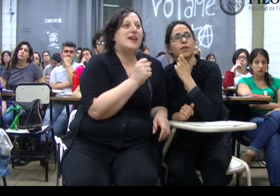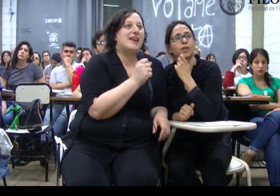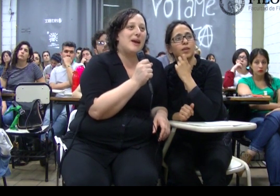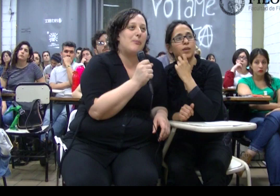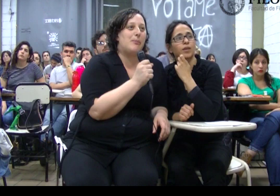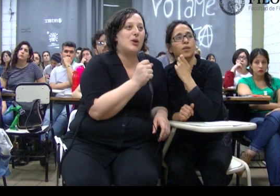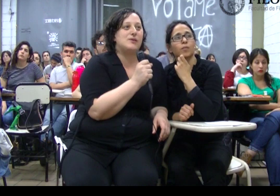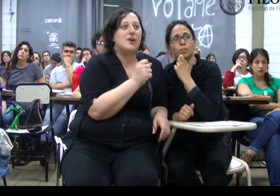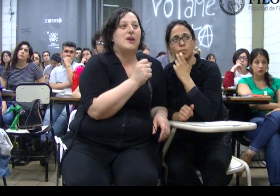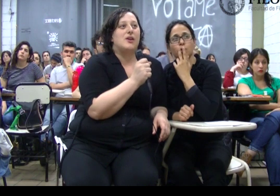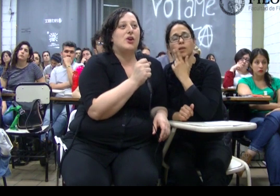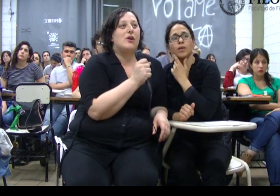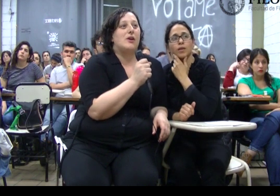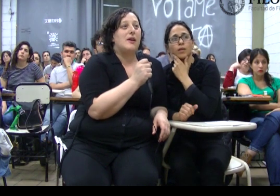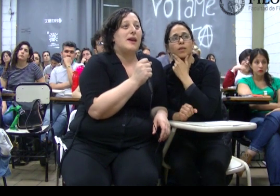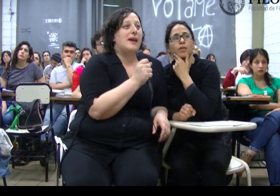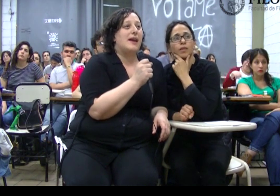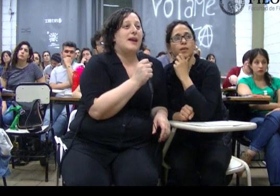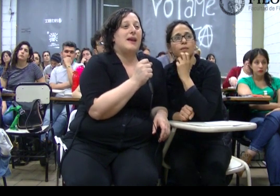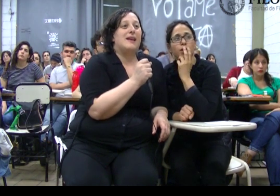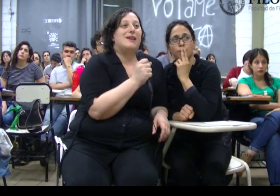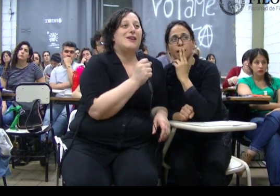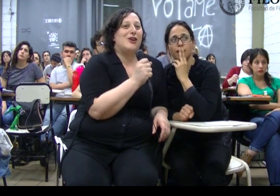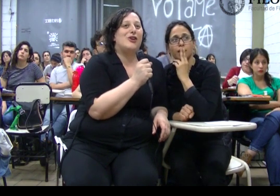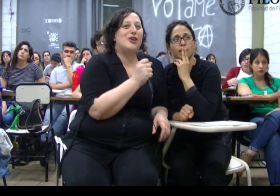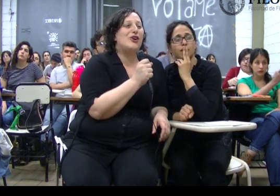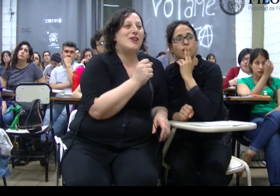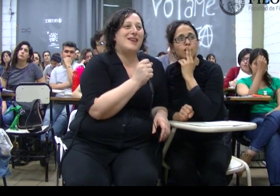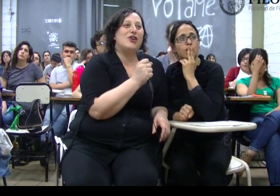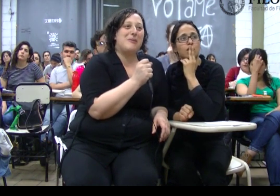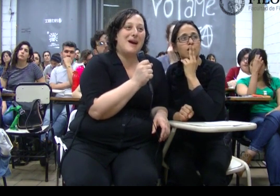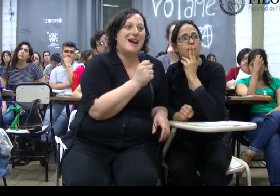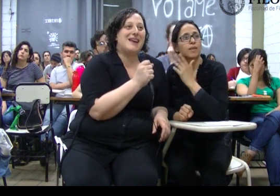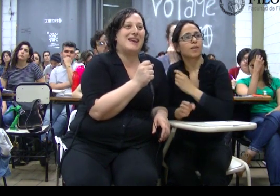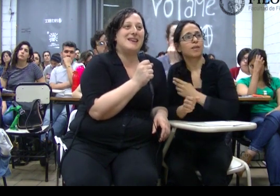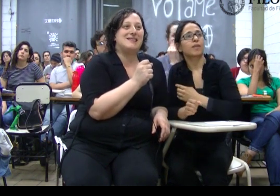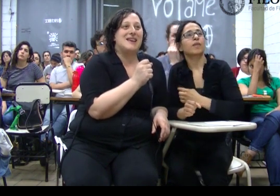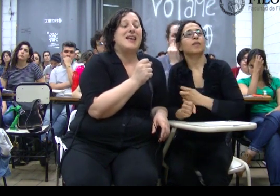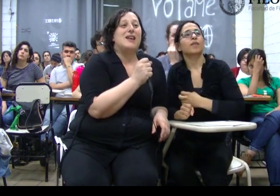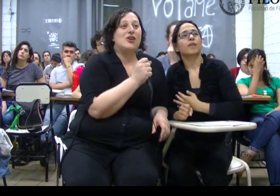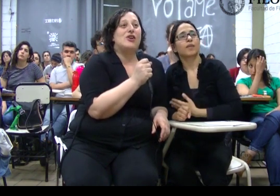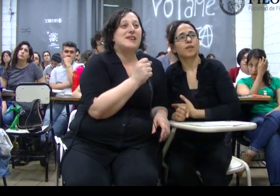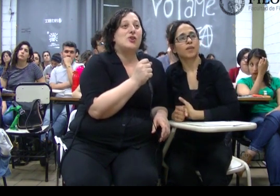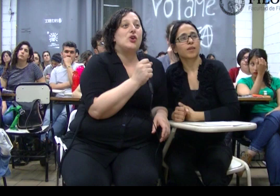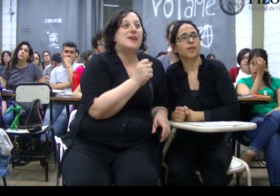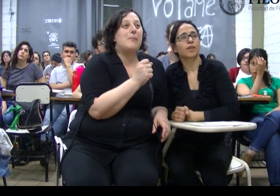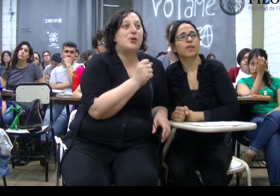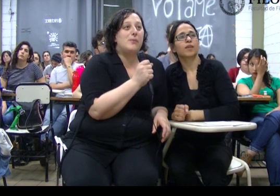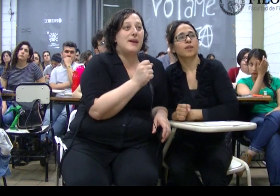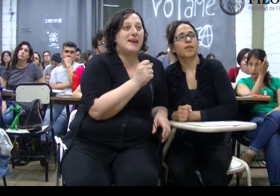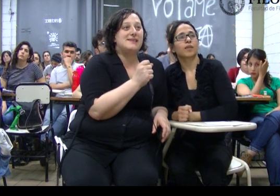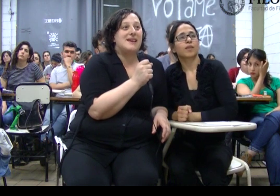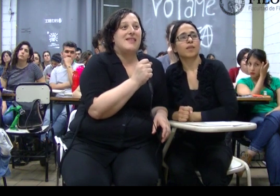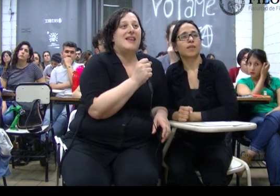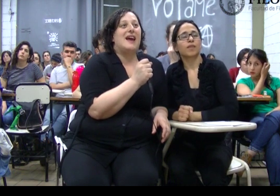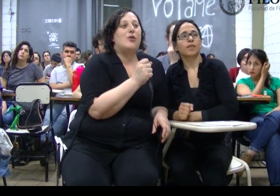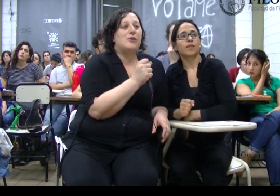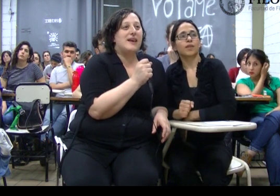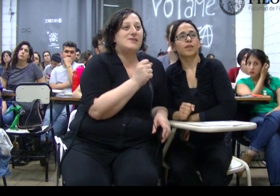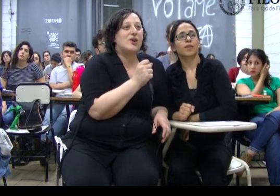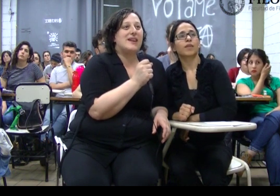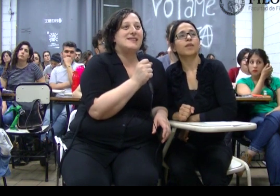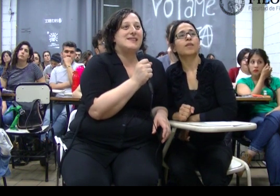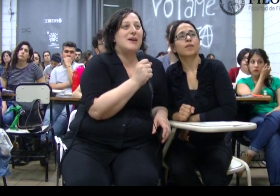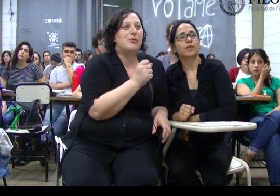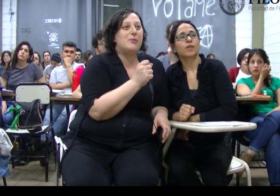aclaraciones con ejemplos, ¿no? Los guiones y con imágenes, ¿no? Esas son cosas propias de la